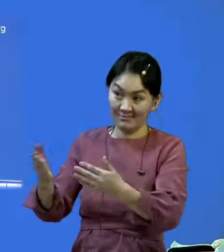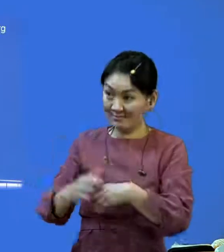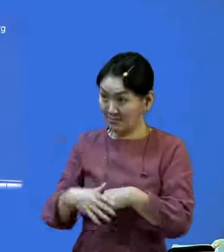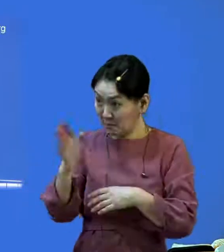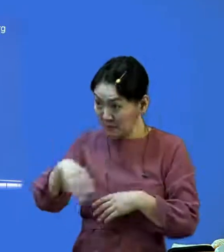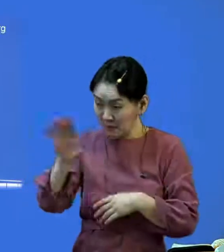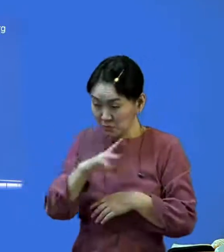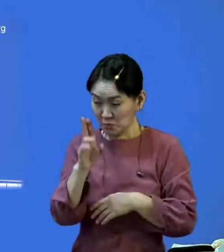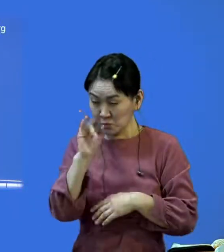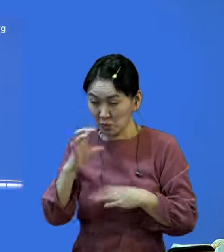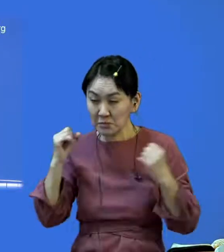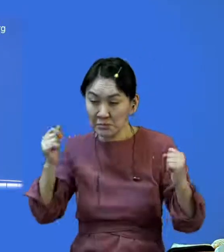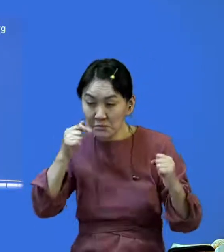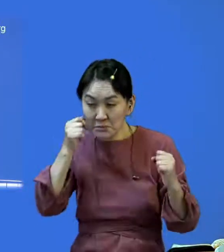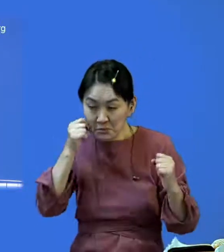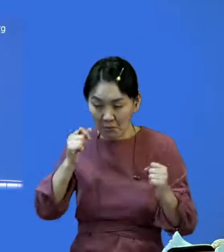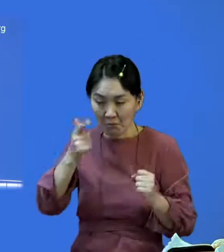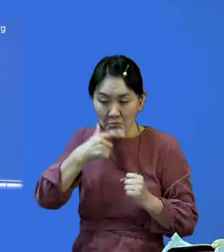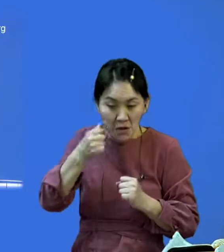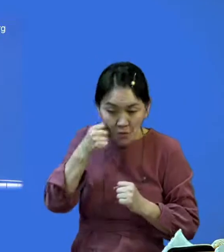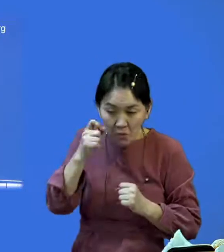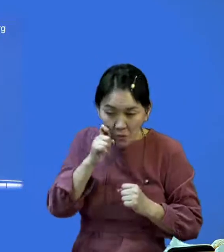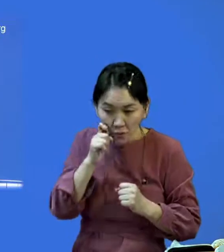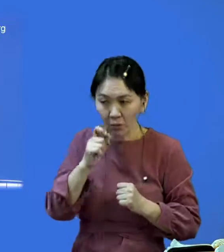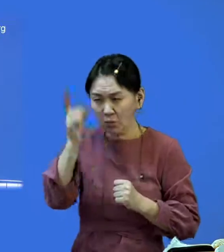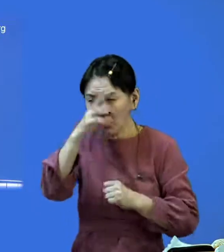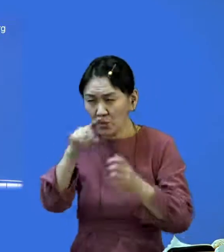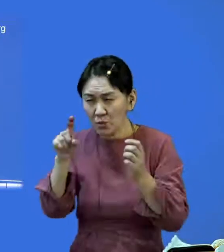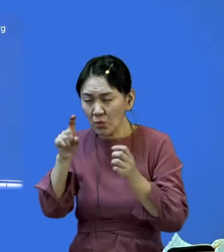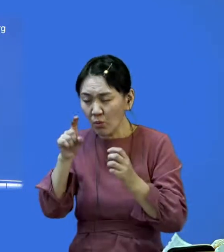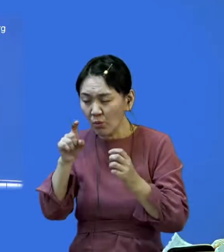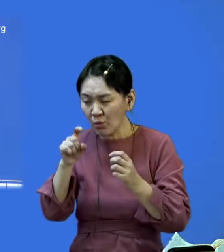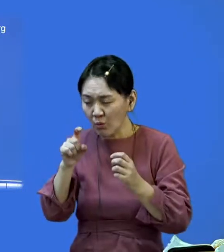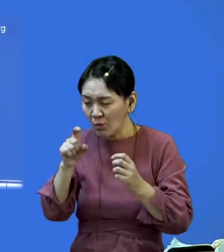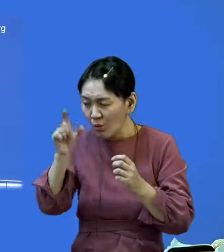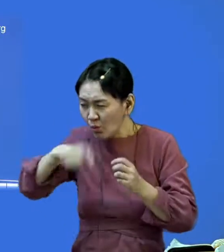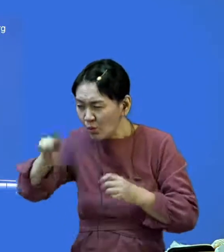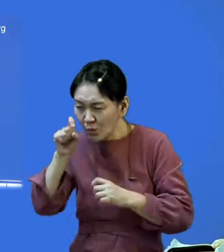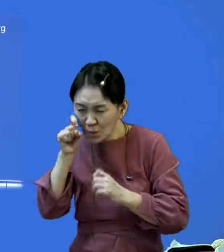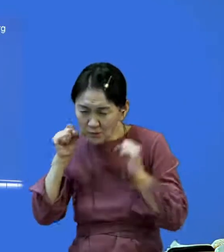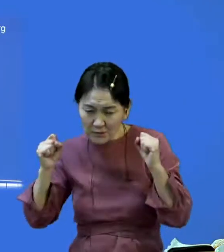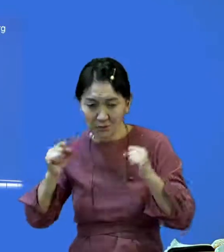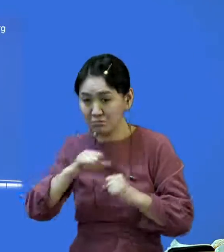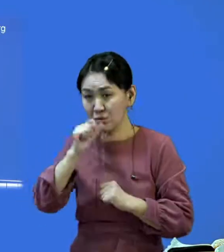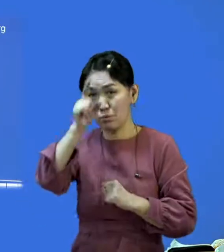биш, махуудын хүслээр биш, хүний хүслээрч биш, харин бурхнаар төржээ гэсэн.